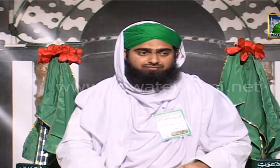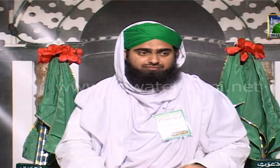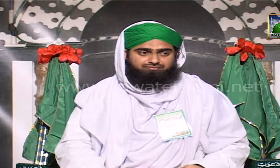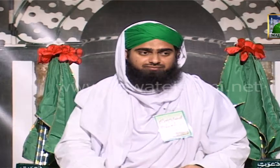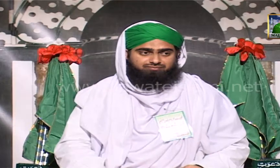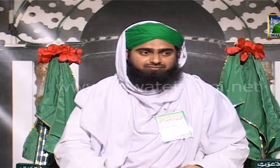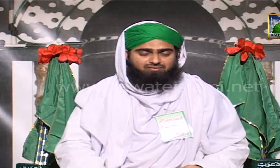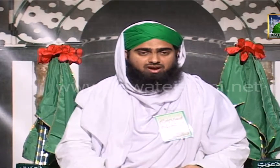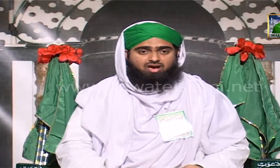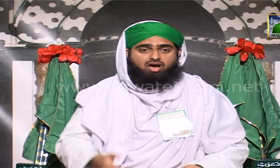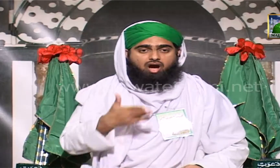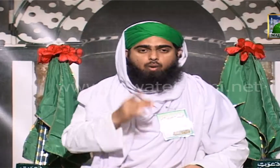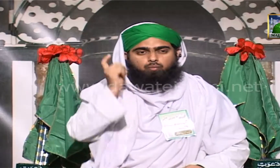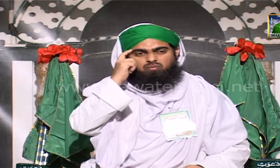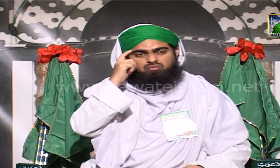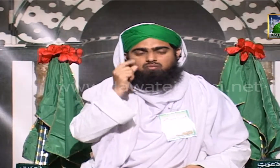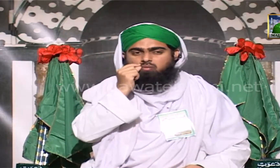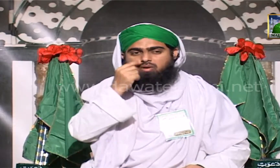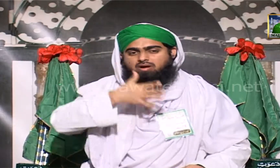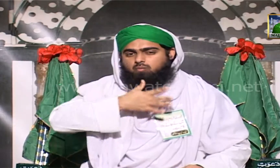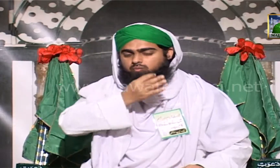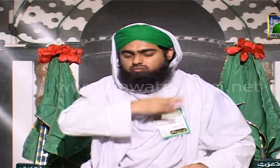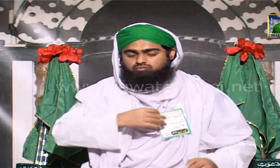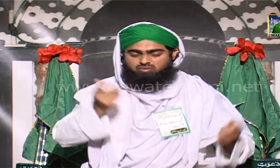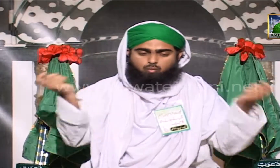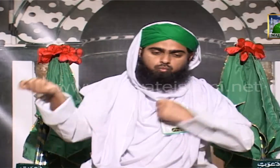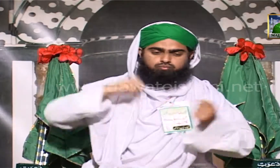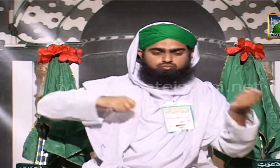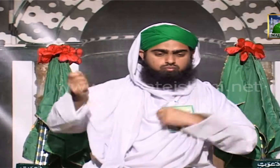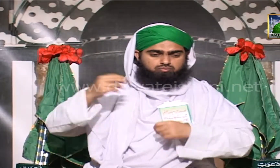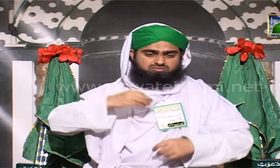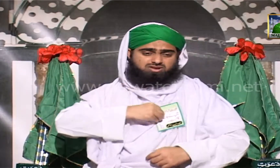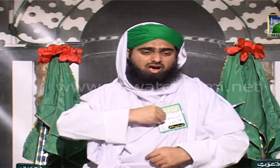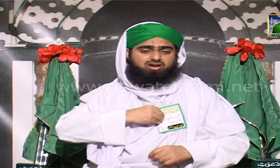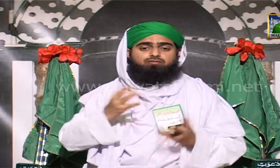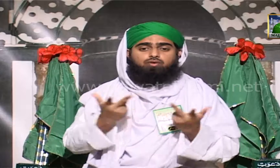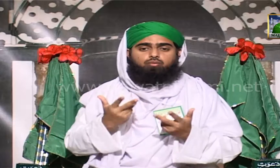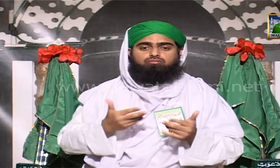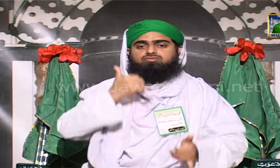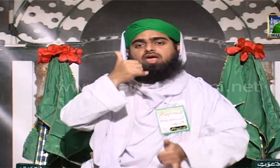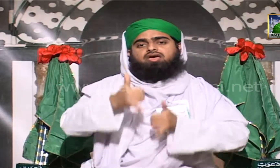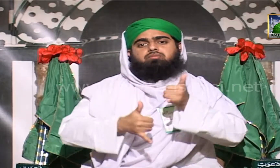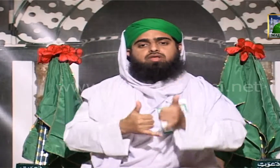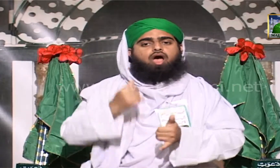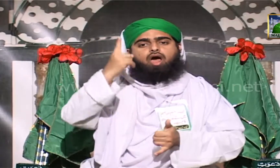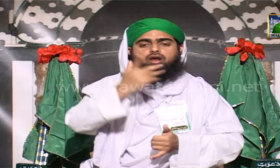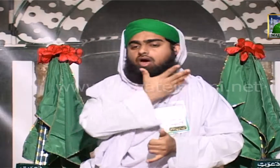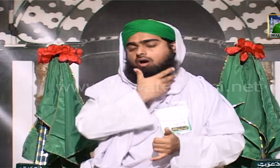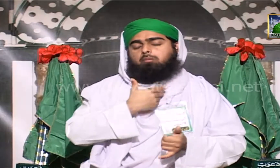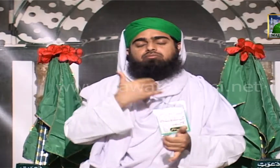کیوں ہوئی, ان پر الزام کیوں لگا, یہ رسوا کیوں ہوئے, تو یہ ان کا امتحان تھا. اللہ تعالیٰ اپنے ایک بندوں کو امتحان